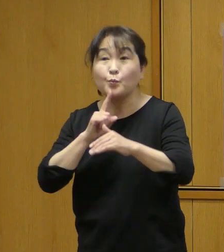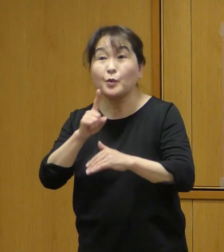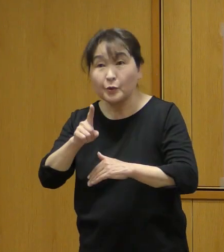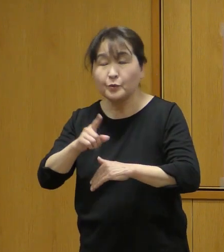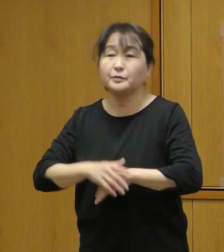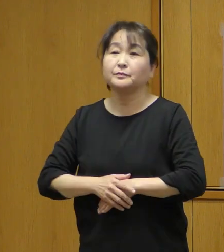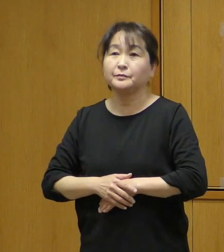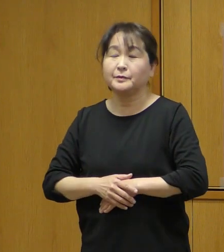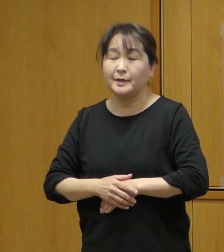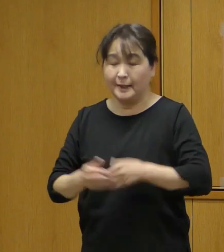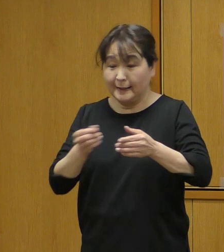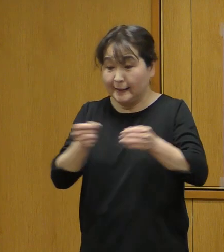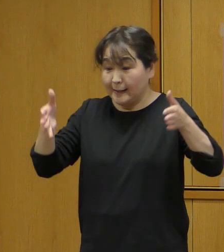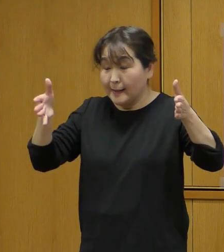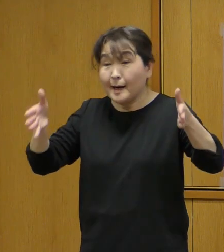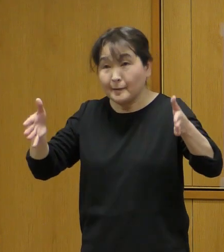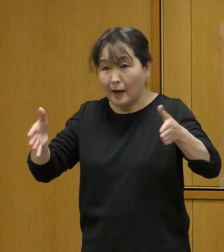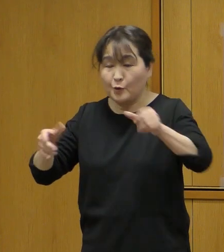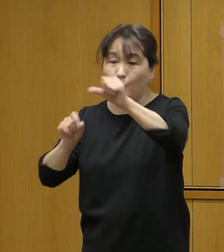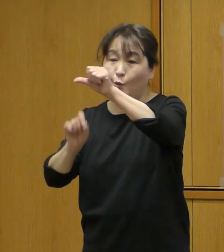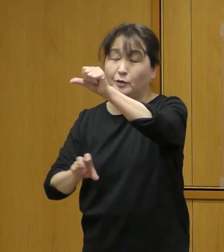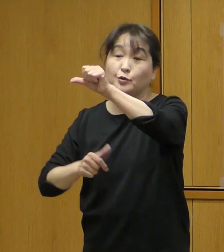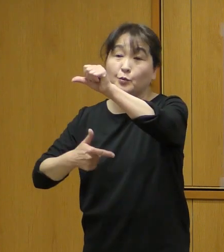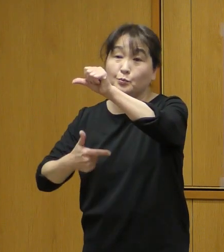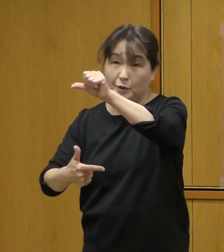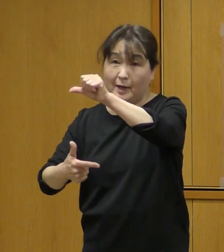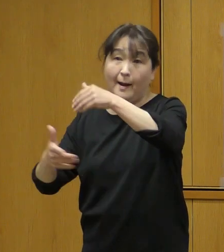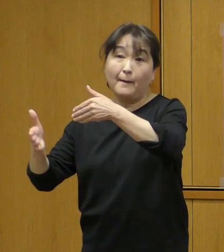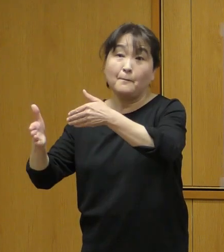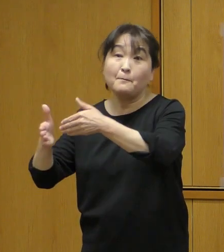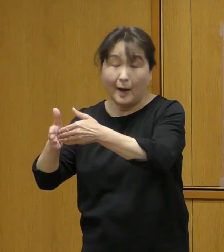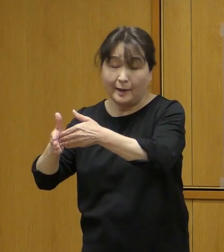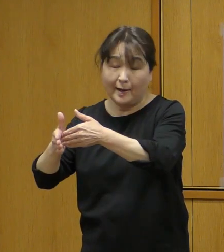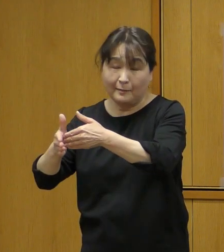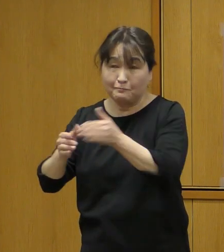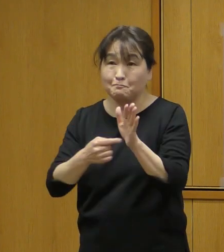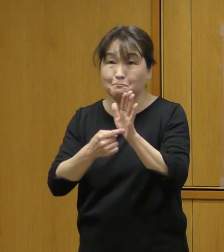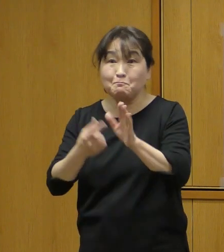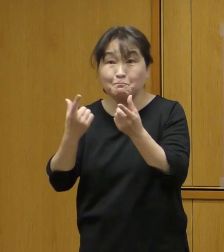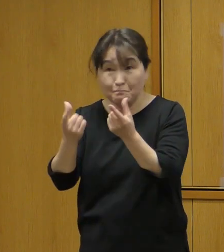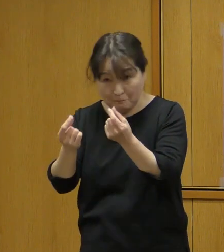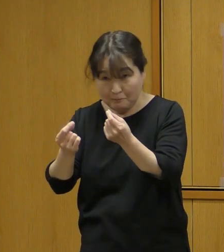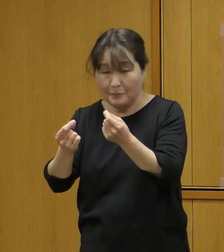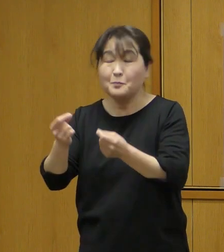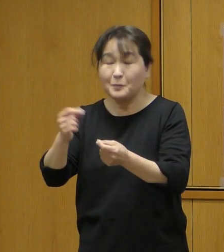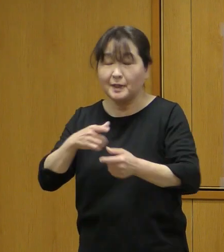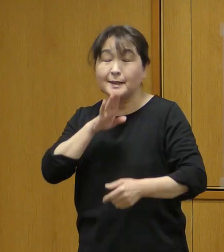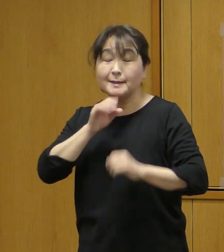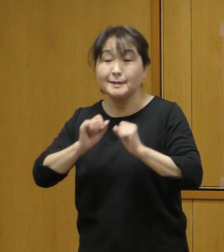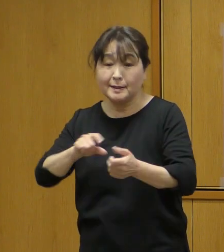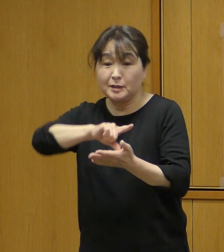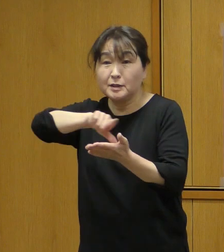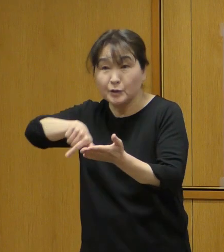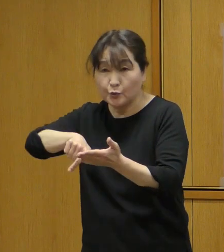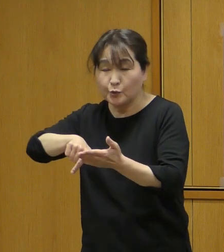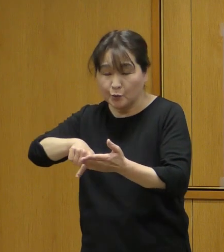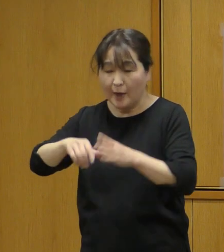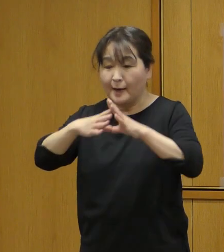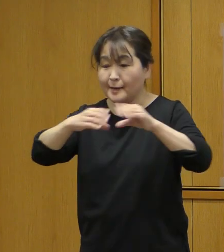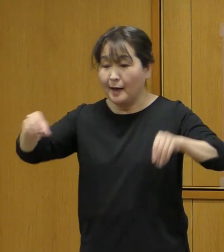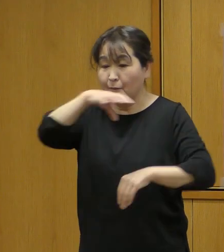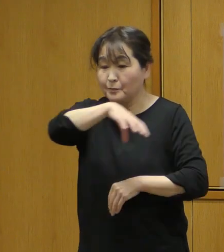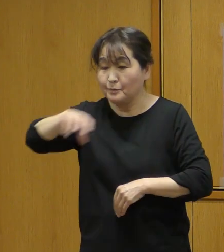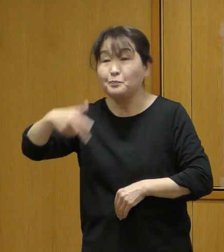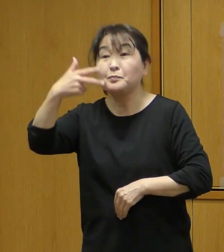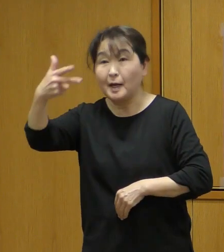については期間が5月6日までであることや、実施区域となった7都府県